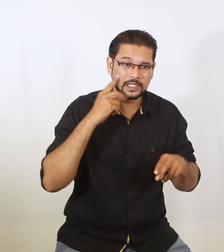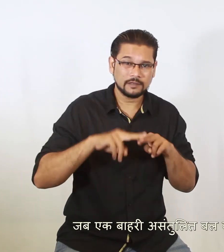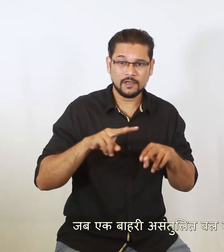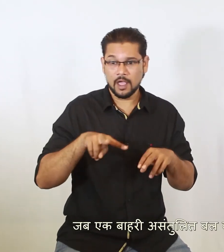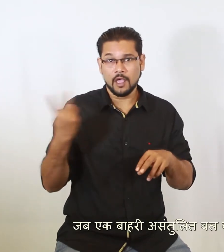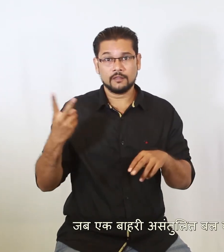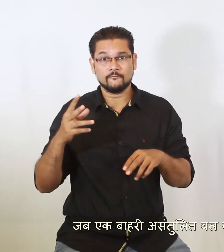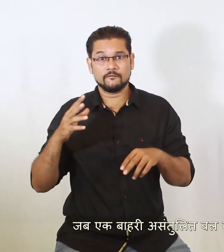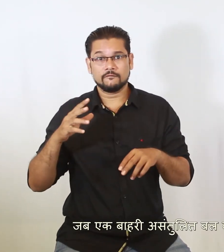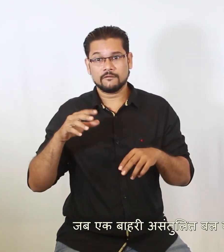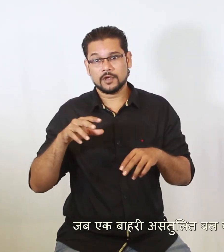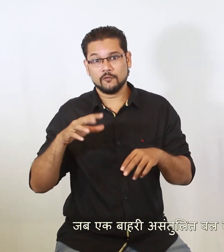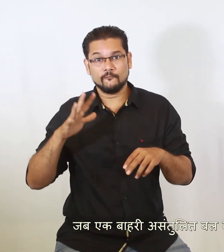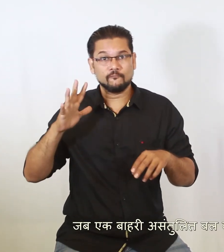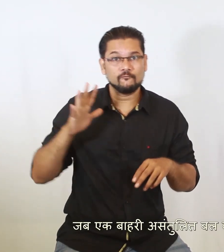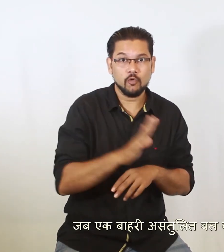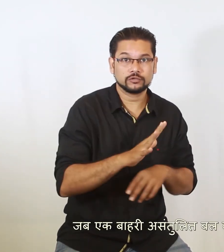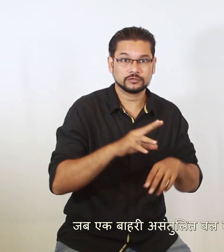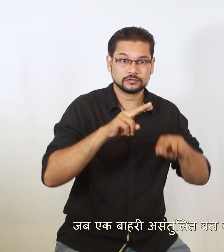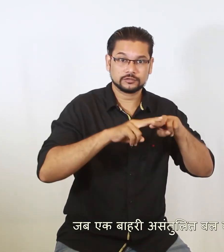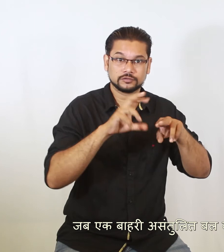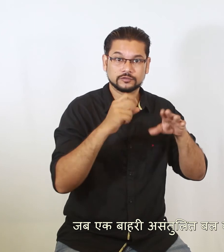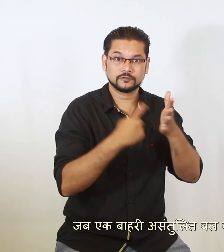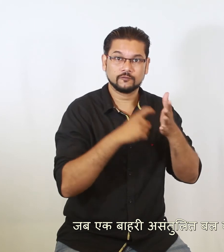जब एक बाहरी असुन्तुलिद बल वस्तू पर लगाया जाए